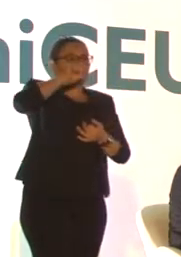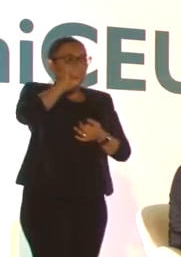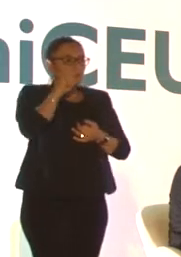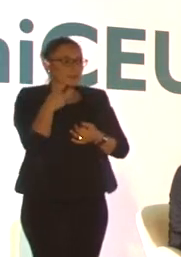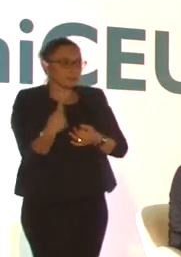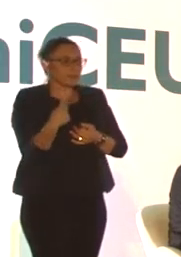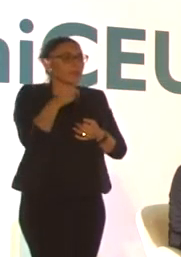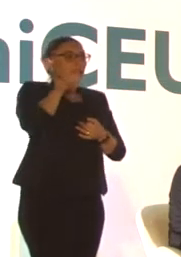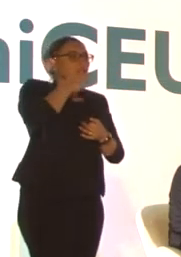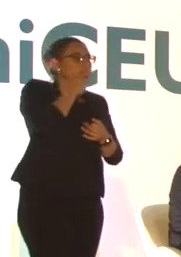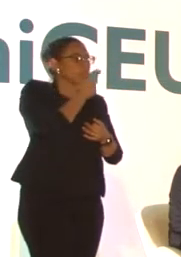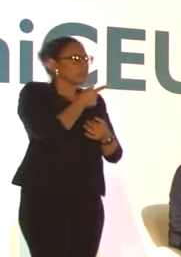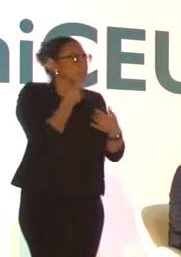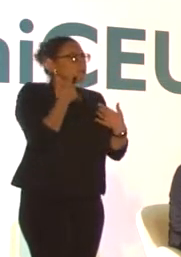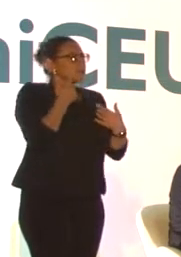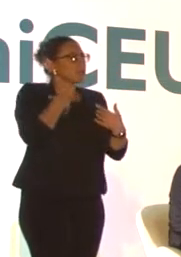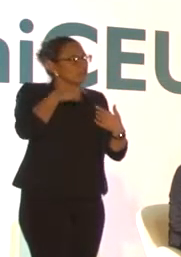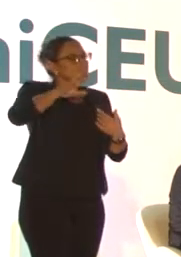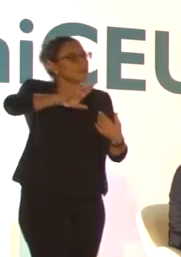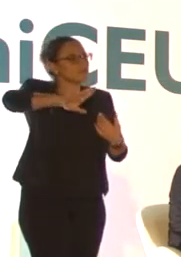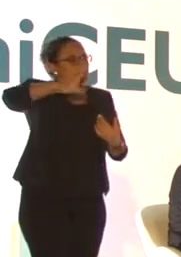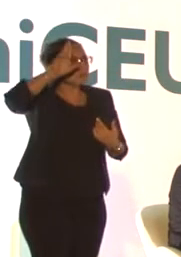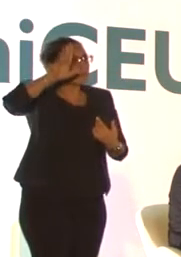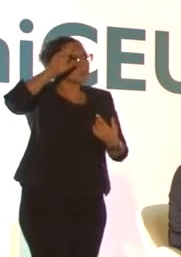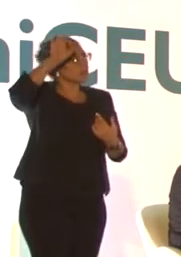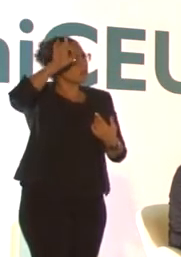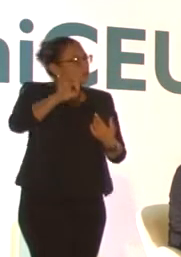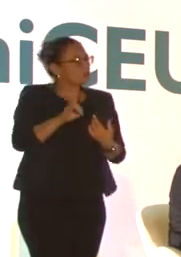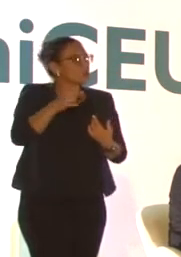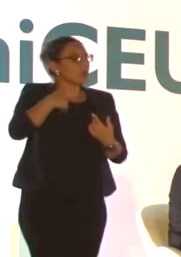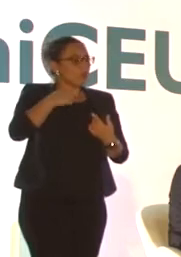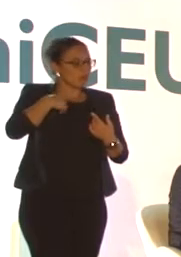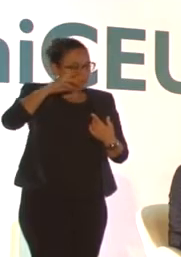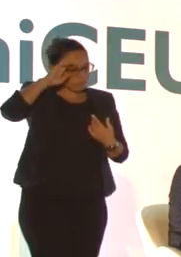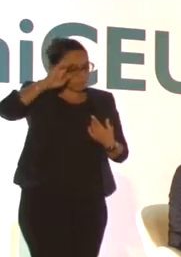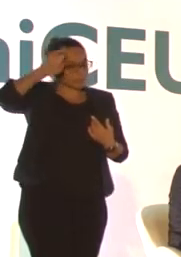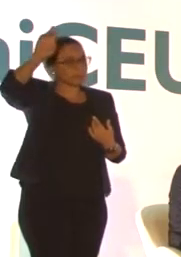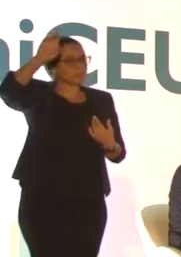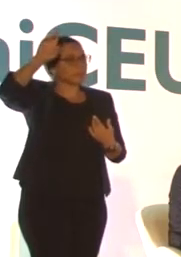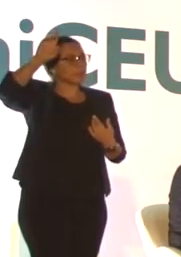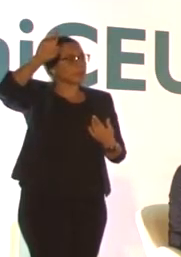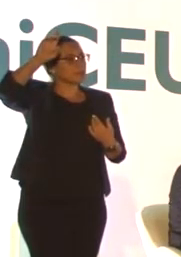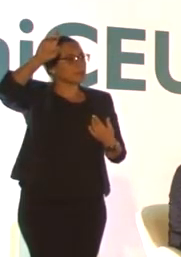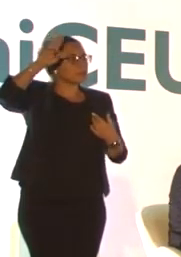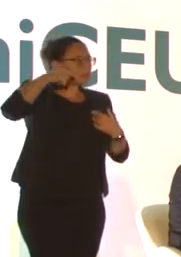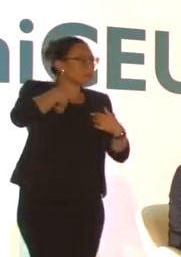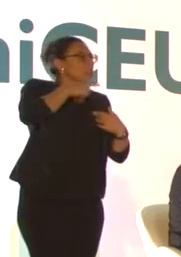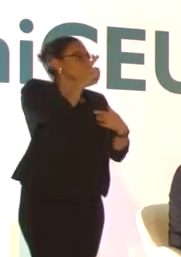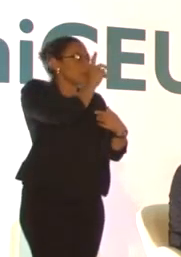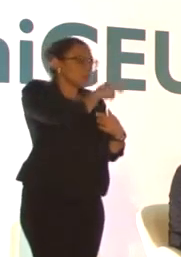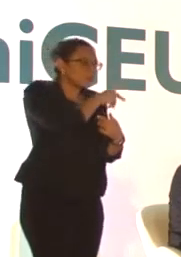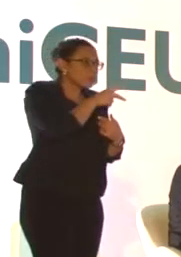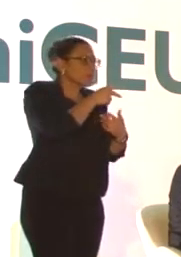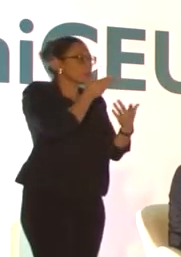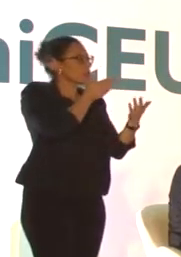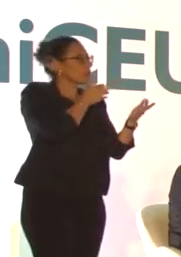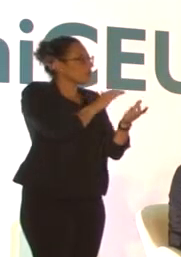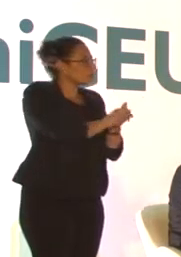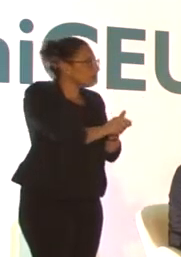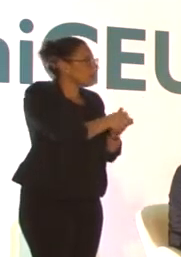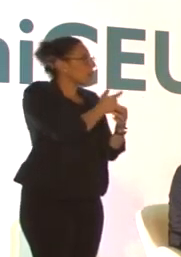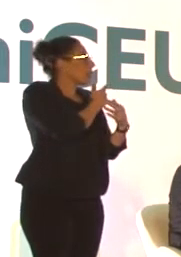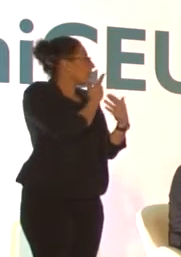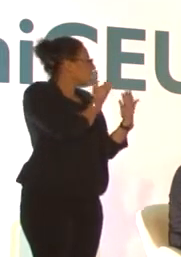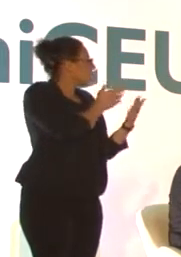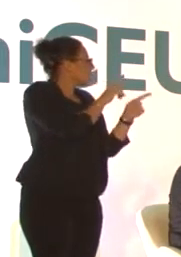Júlio César Durigan, que representa essa Universidade, e eu queria lhe dizer, professor, e compartilhar